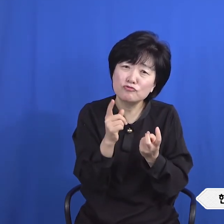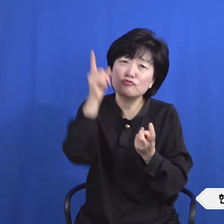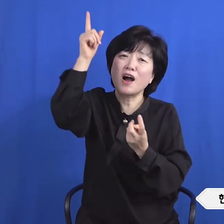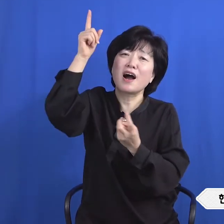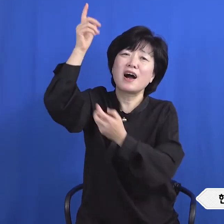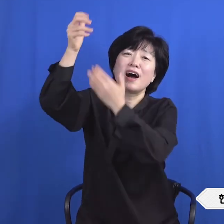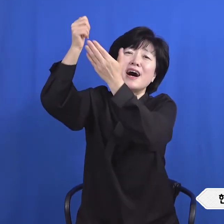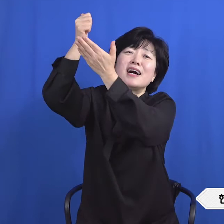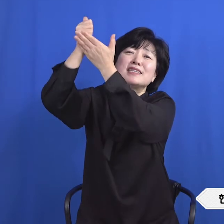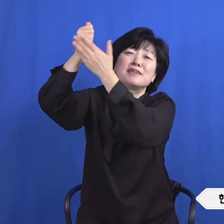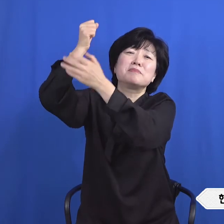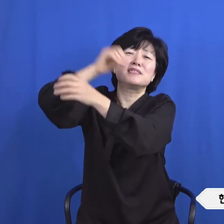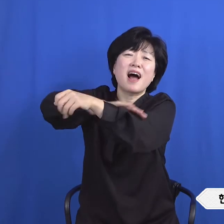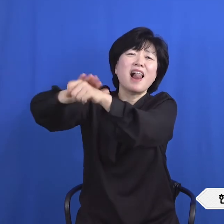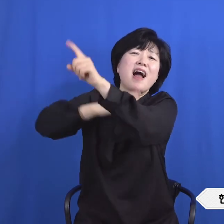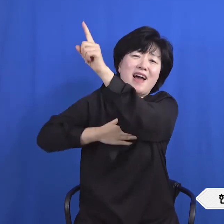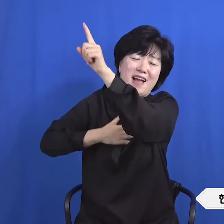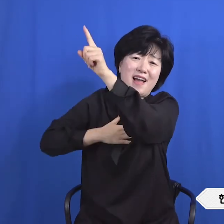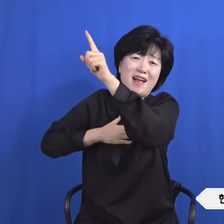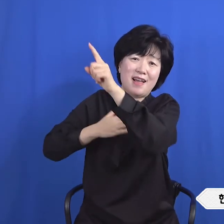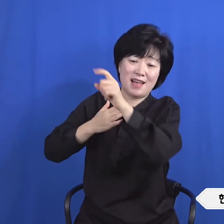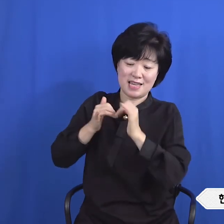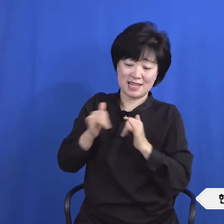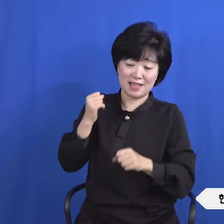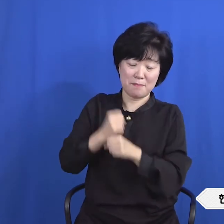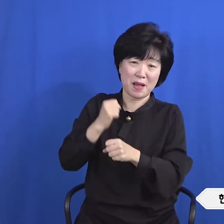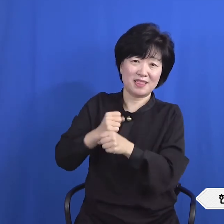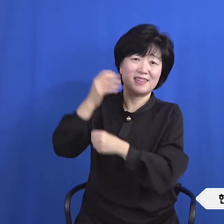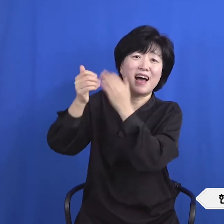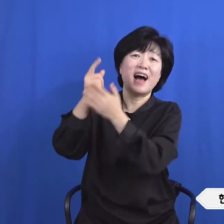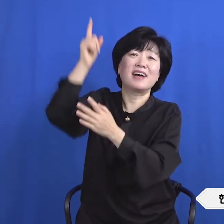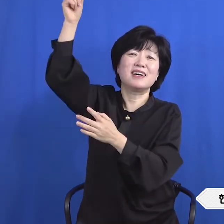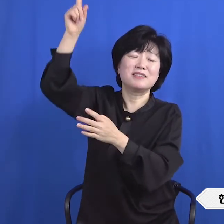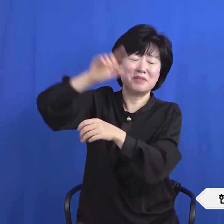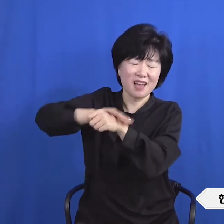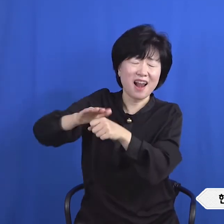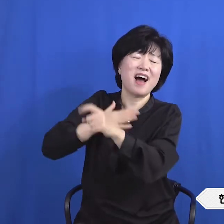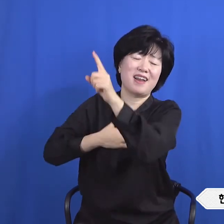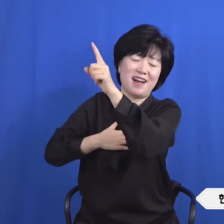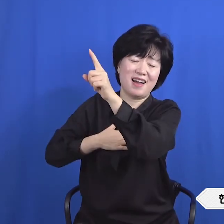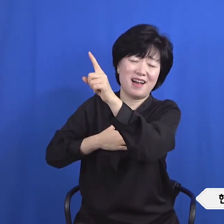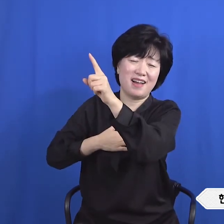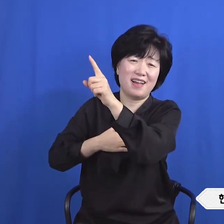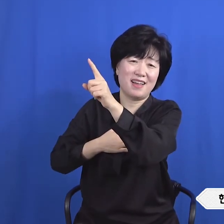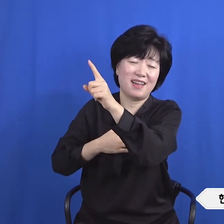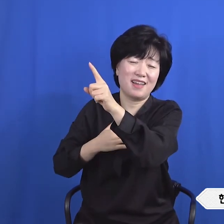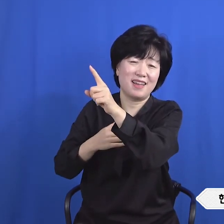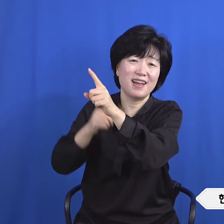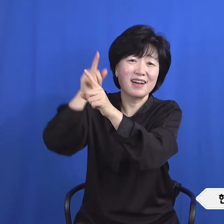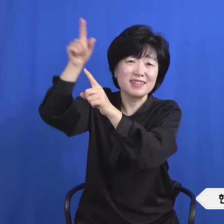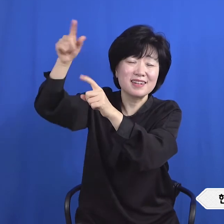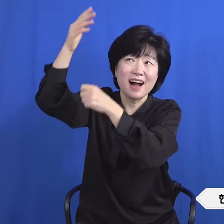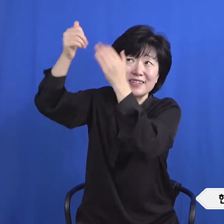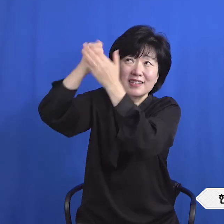그 하나님을 떠나버리면 어떻게 복된 생을 살 수가 있겠습니까? 고장이 날 수밖에 없습니다.